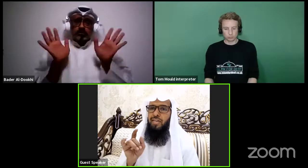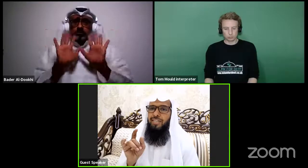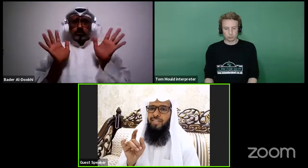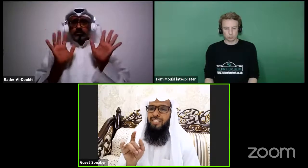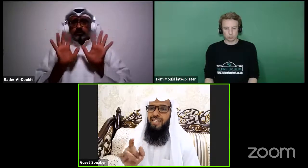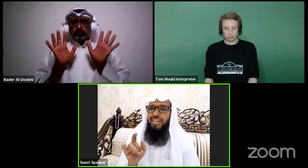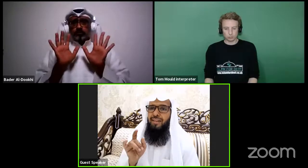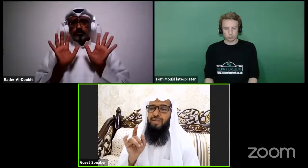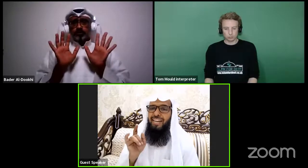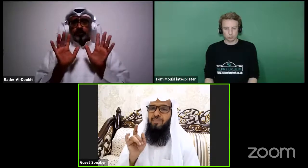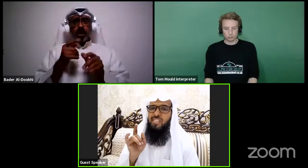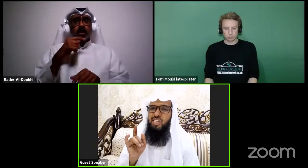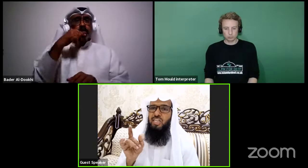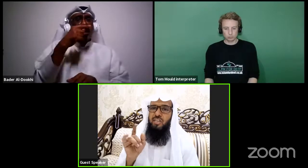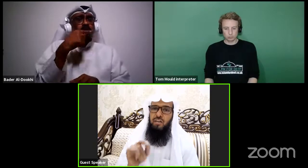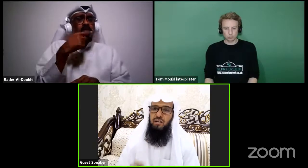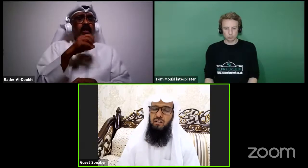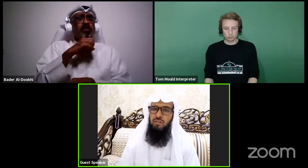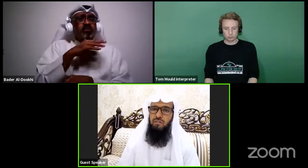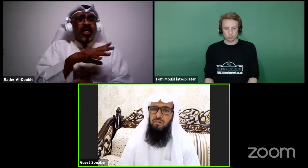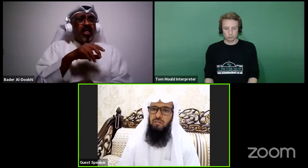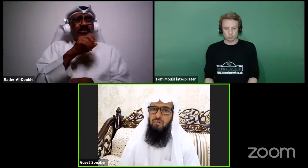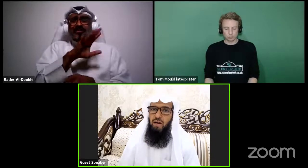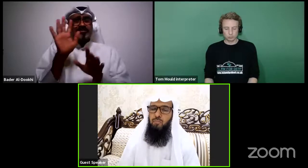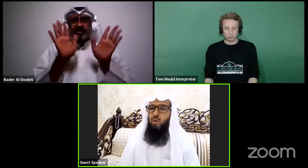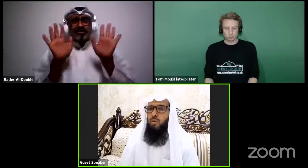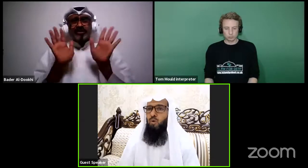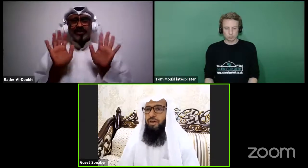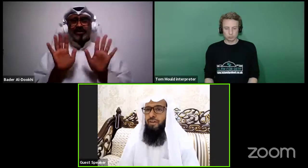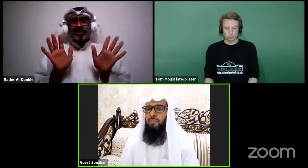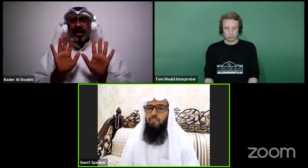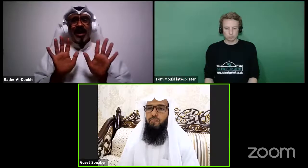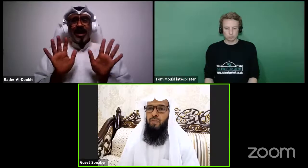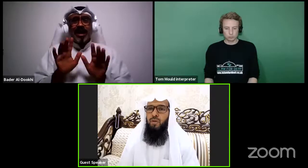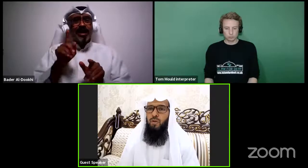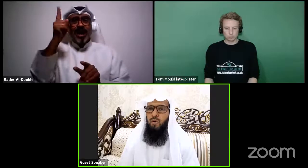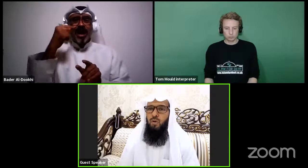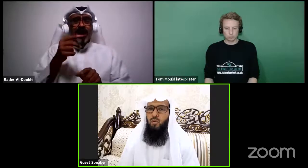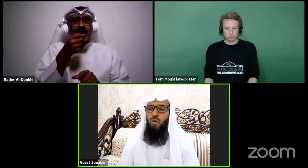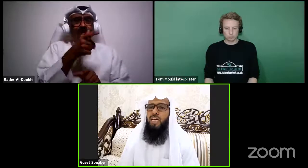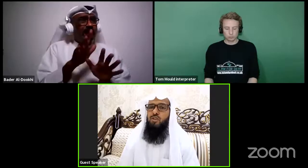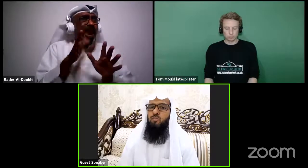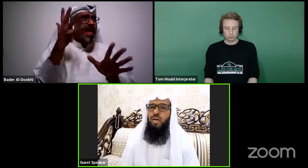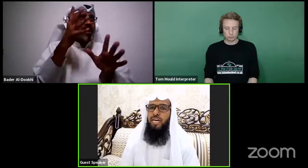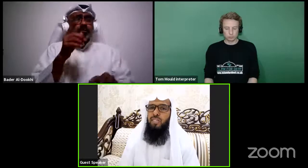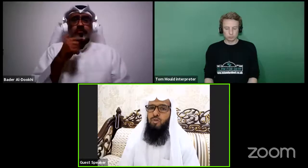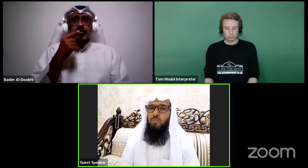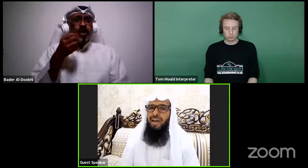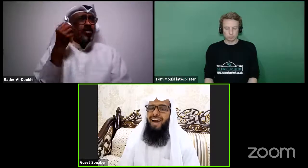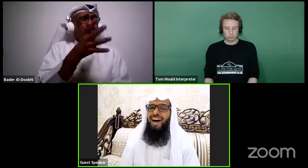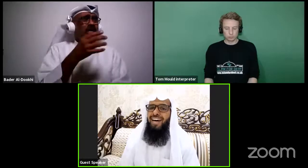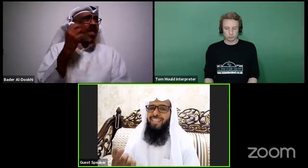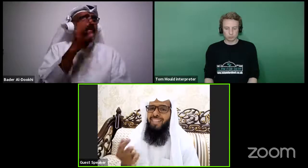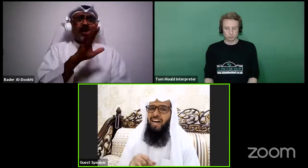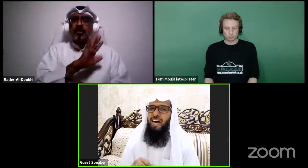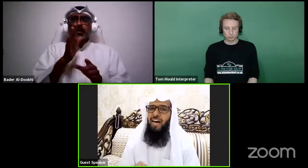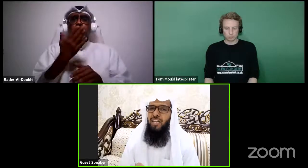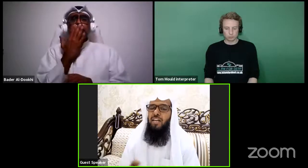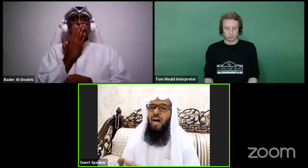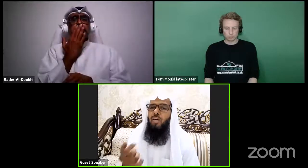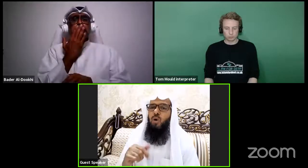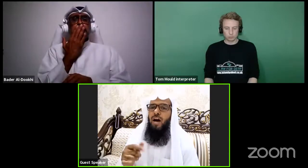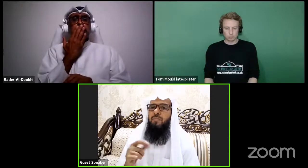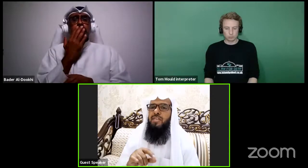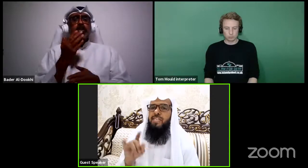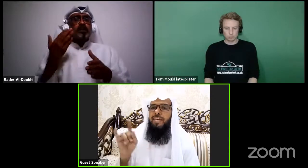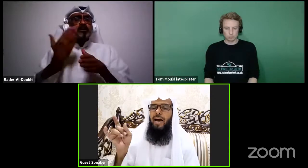ولا يتكلم بالكلام السيء المحرم، ولا يسب ولا يشتم، حتى